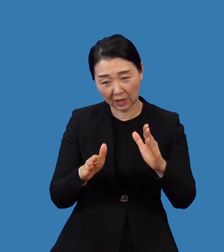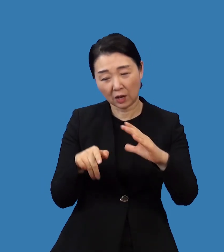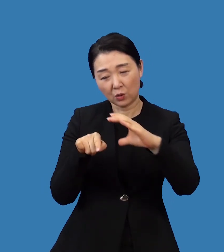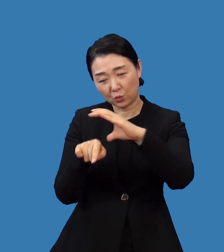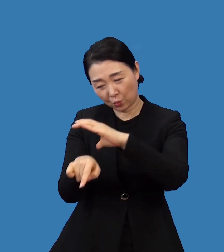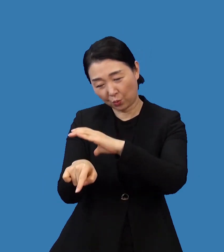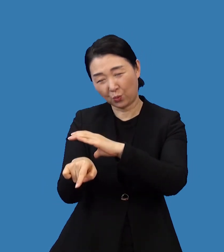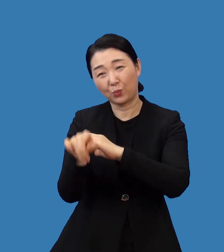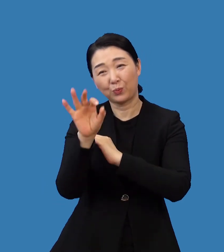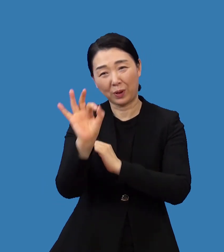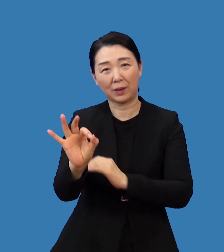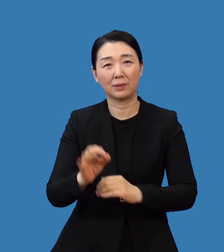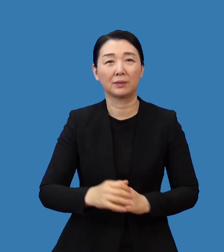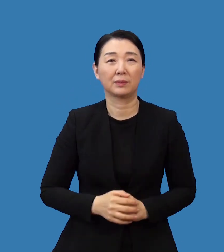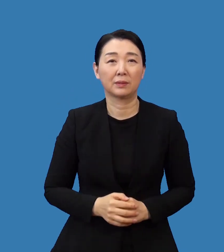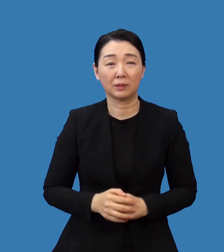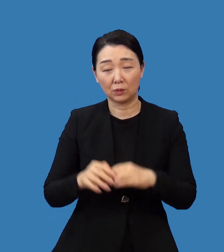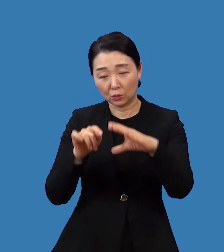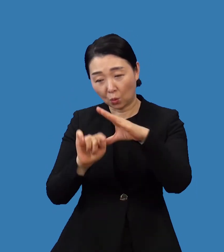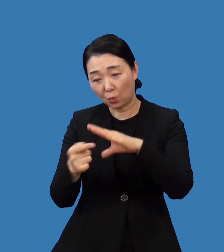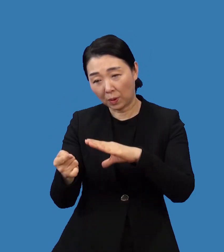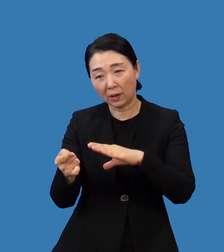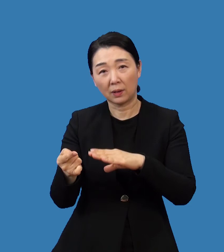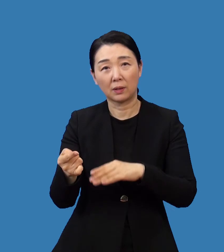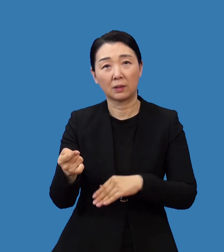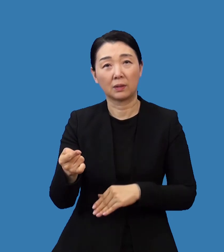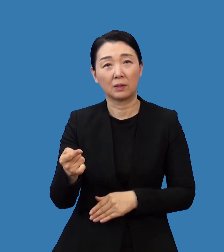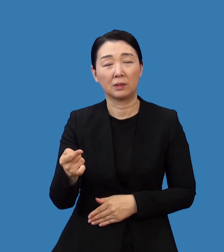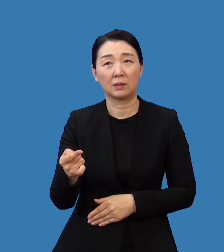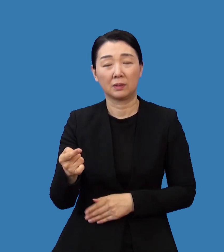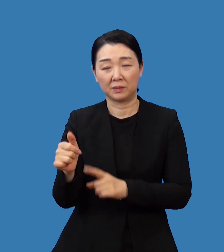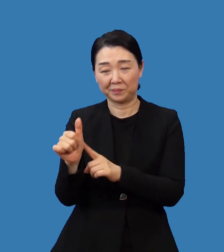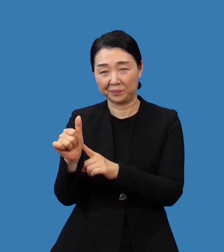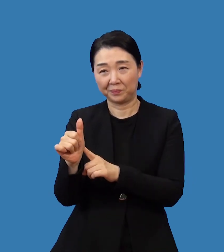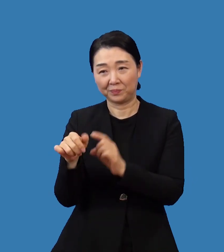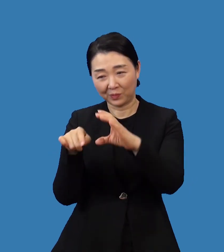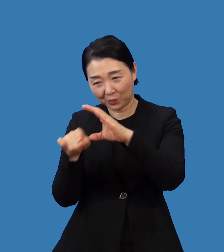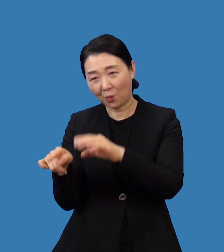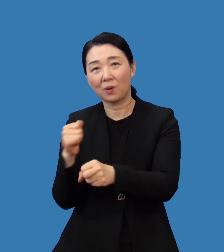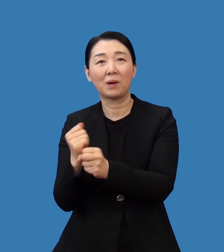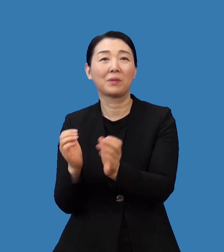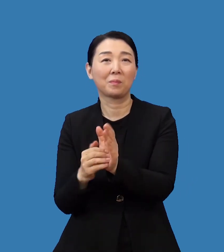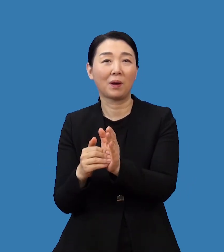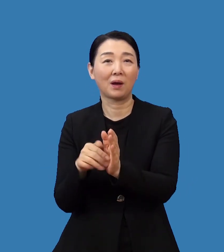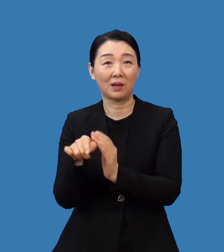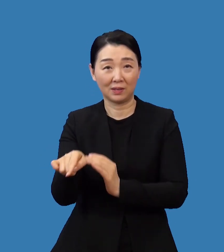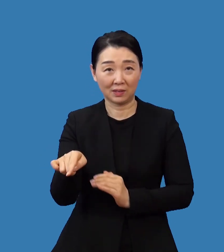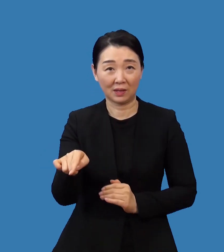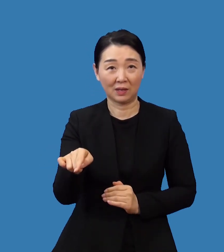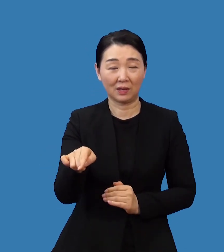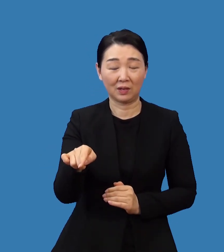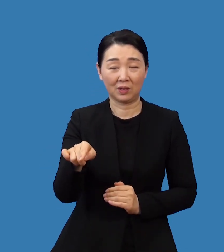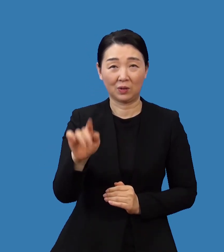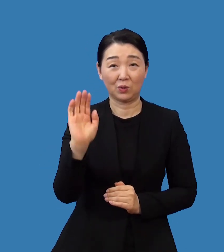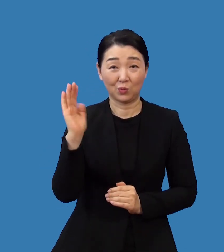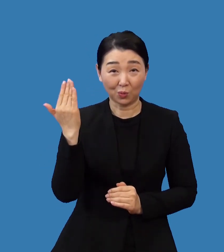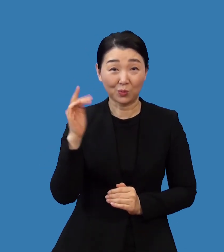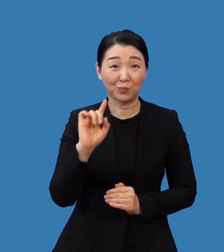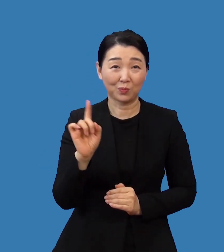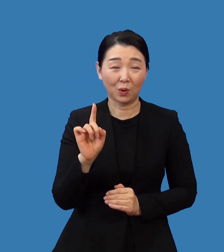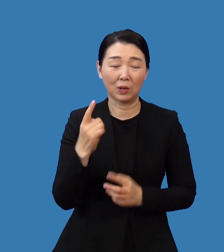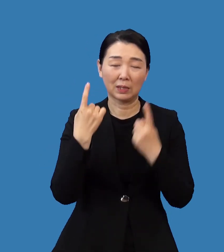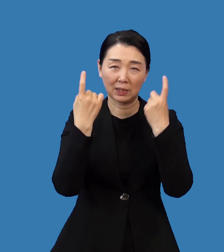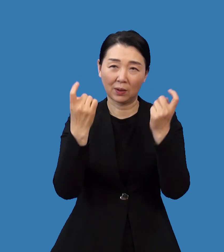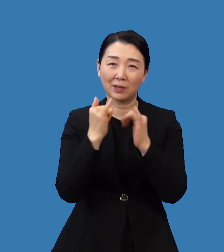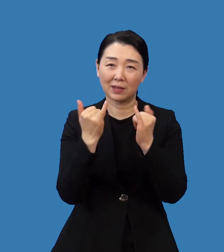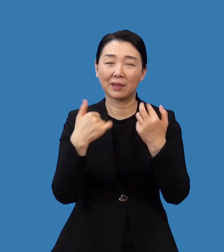찾아옵니다. 그리고 그 동굴 옆에 자기도 동굴을 하나 만들어요. 그 동굴이 그래서 오늘날도